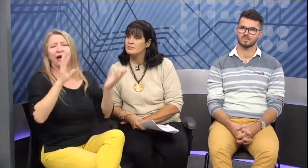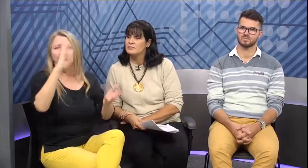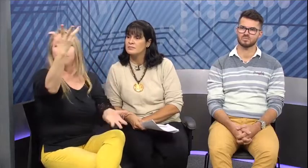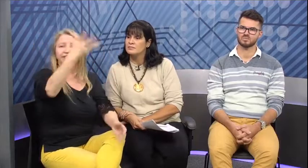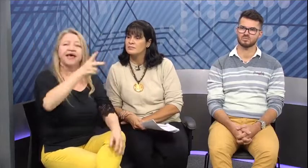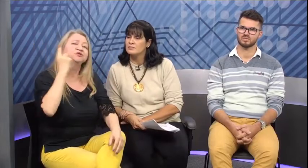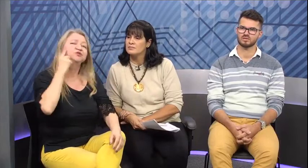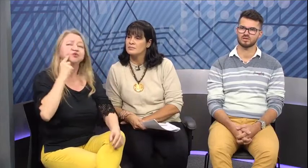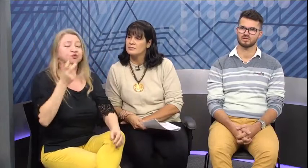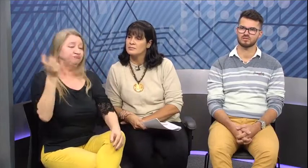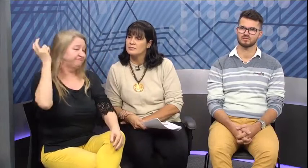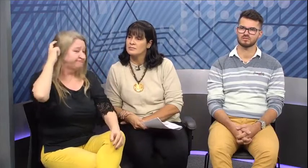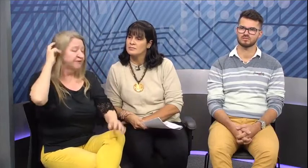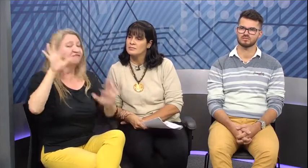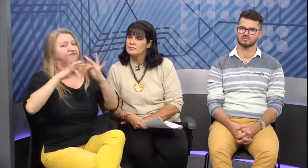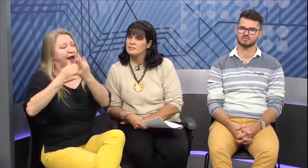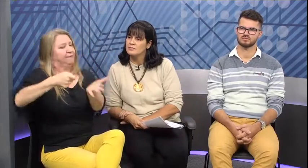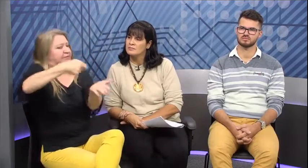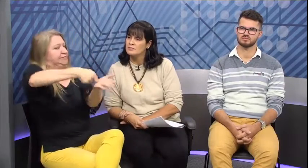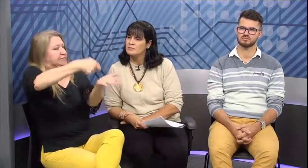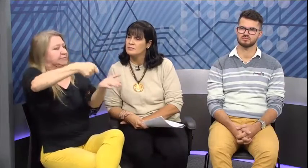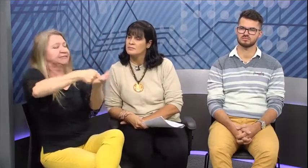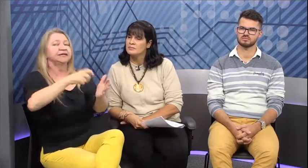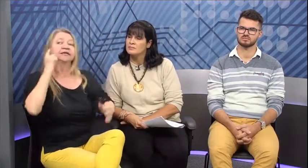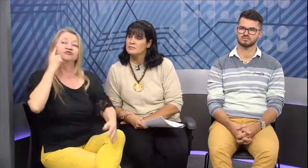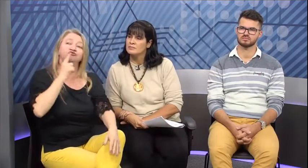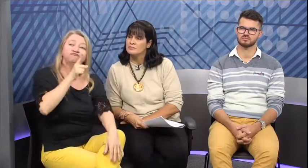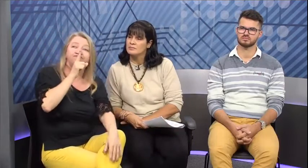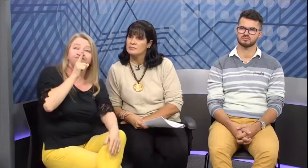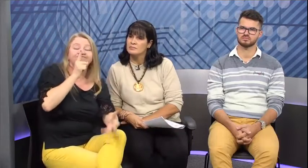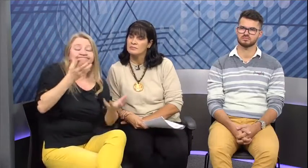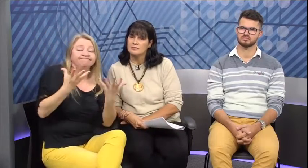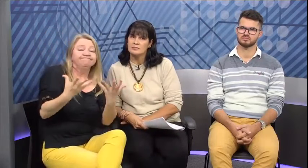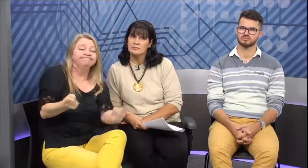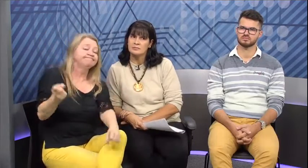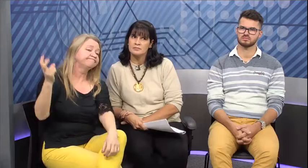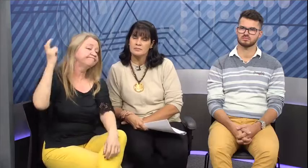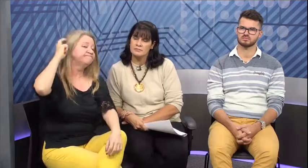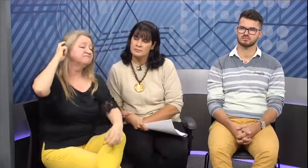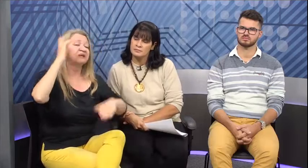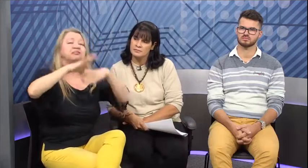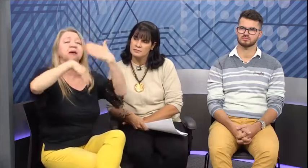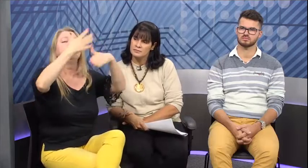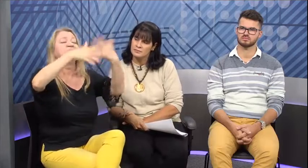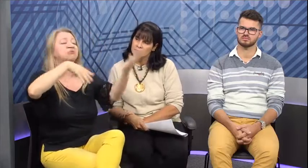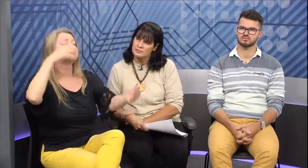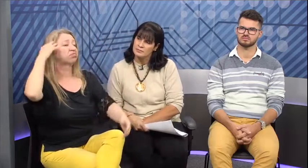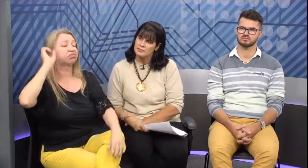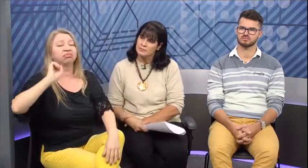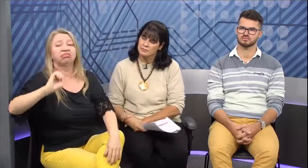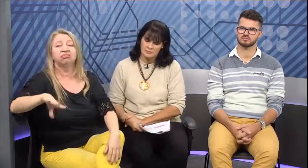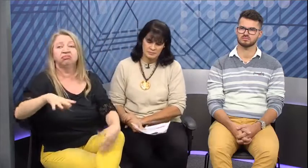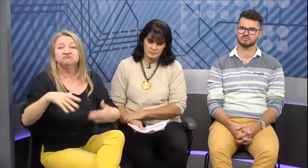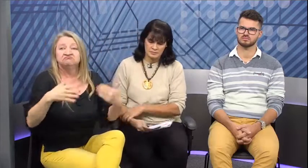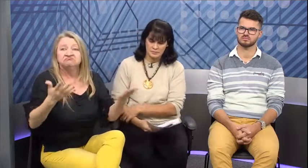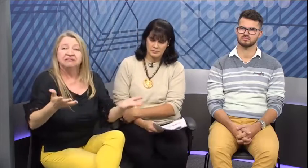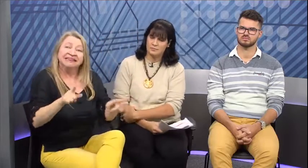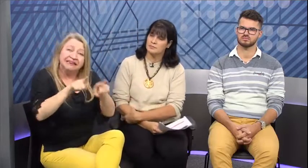isso várias vezes acontecendo, né? E por imposição da família e o surdo, né, sem poder tomar a sua própria